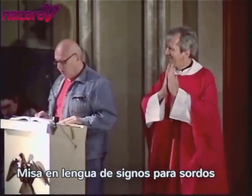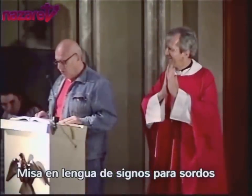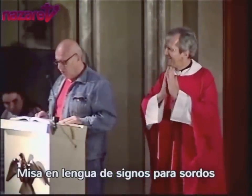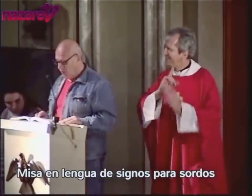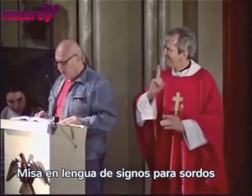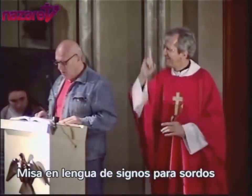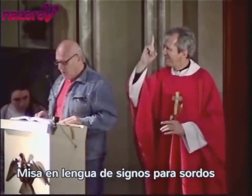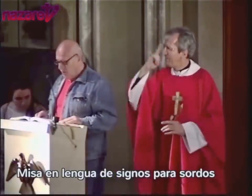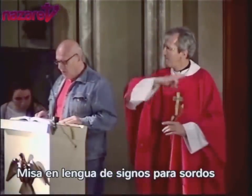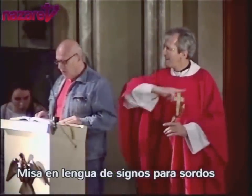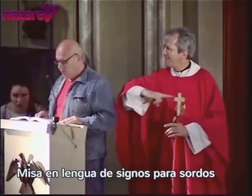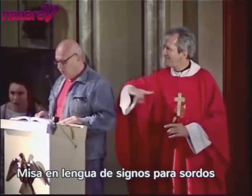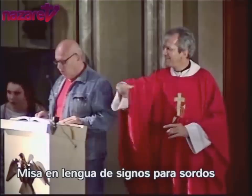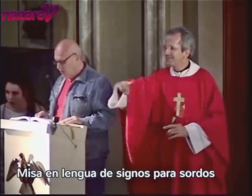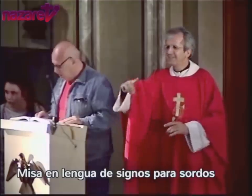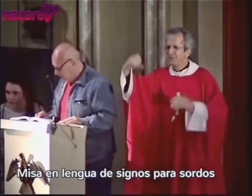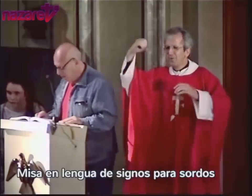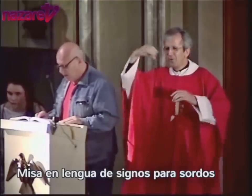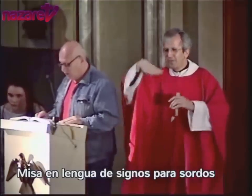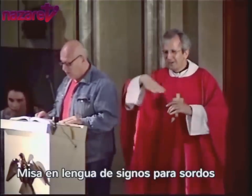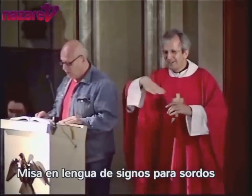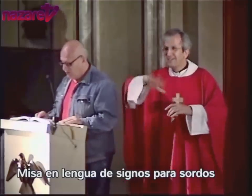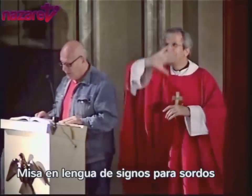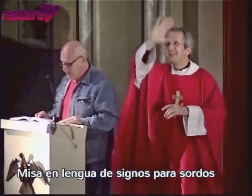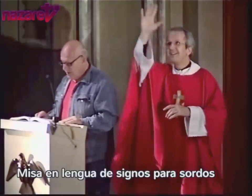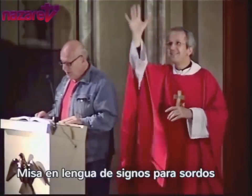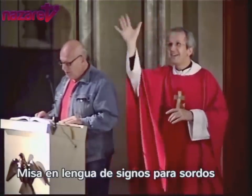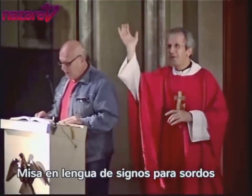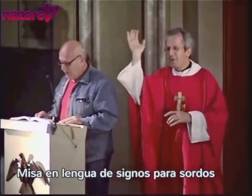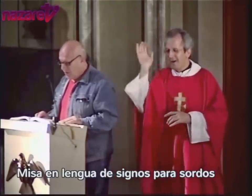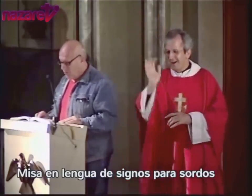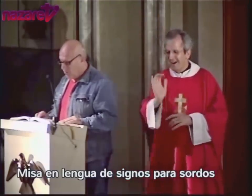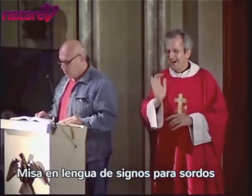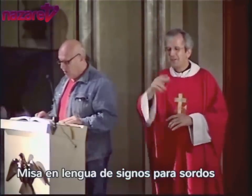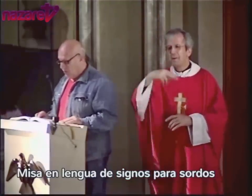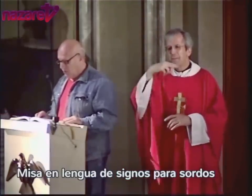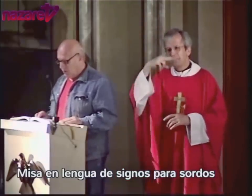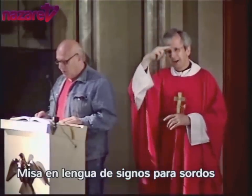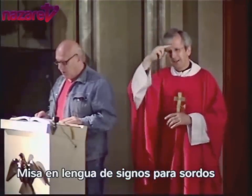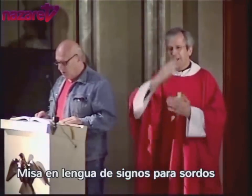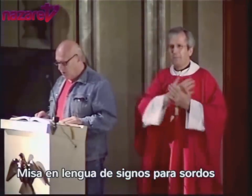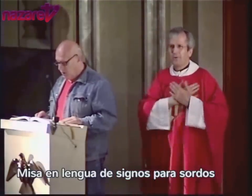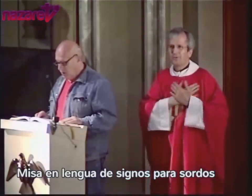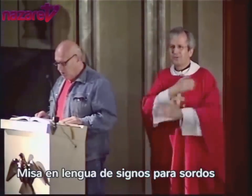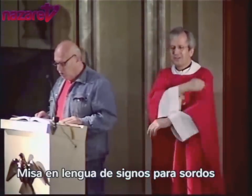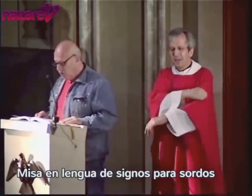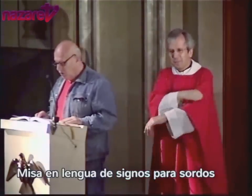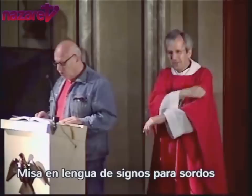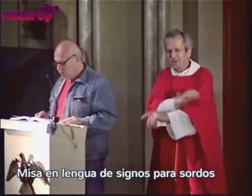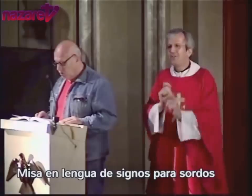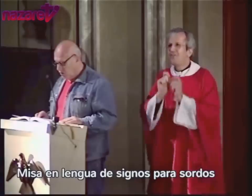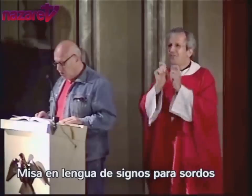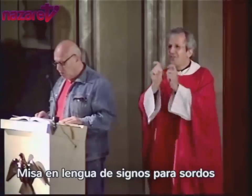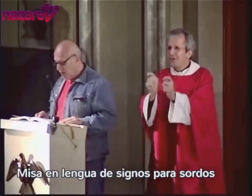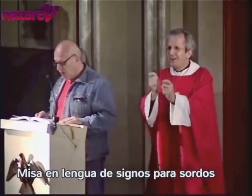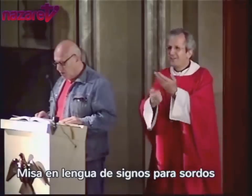Divino, manda tu luz desde el cielo. Padre amoroso del pobre, don en